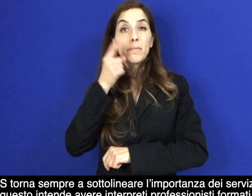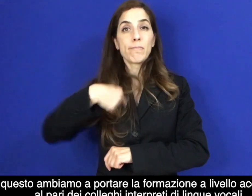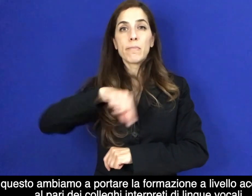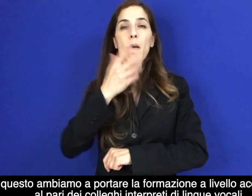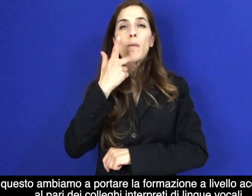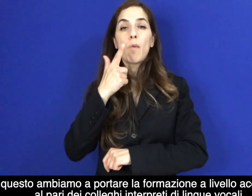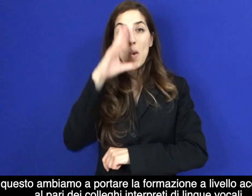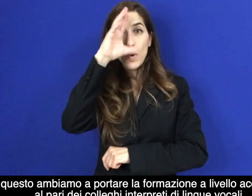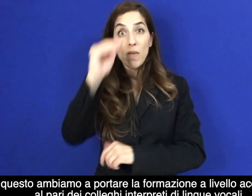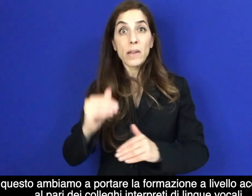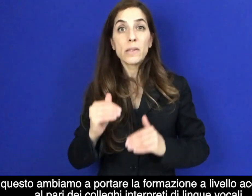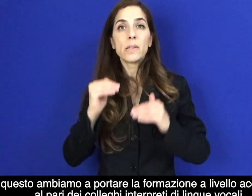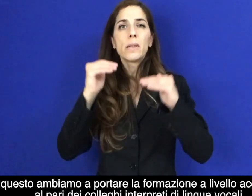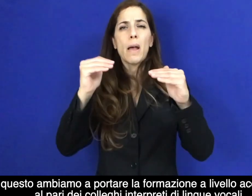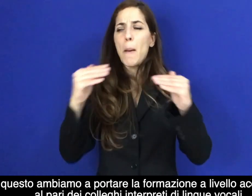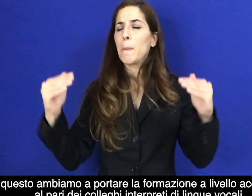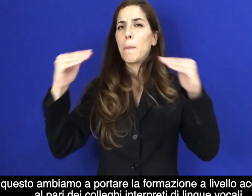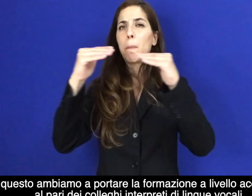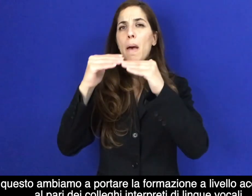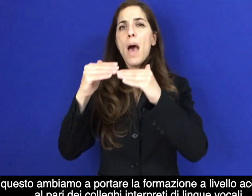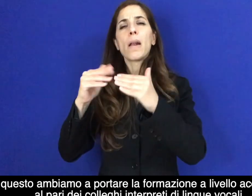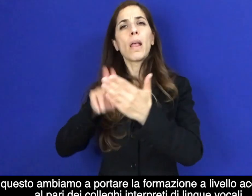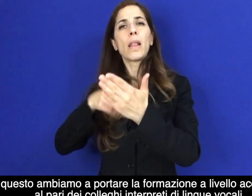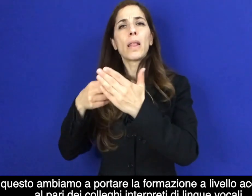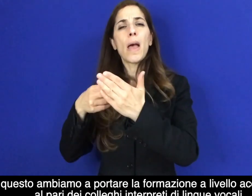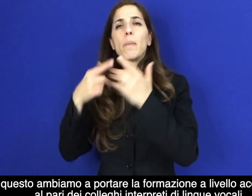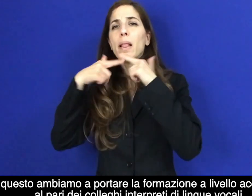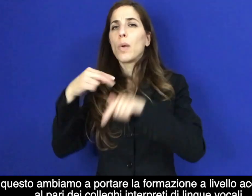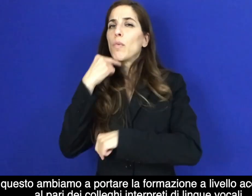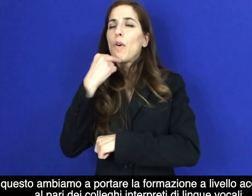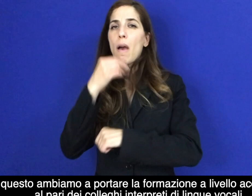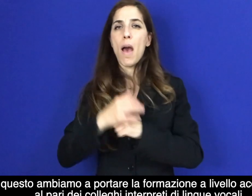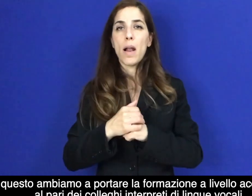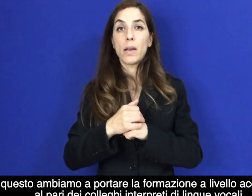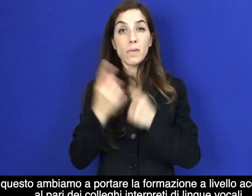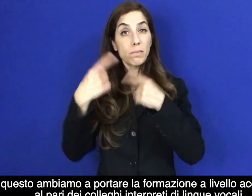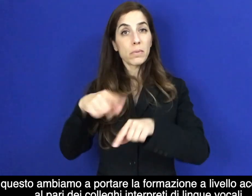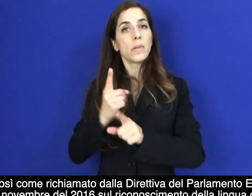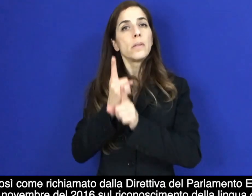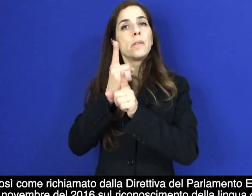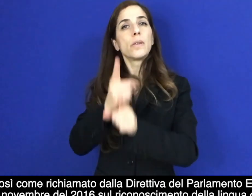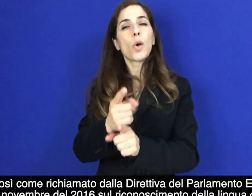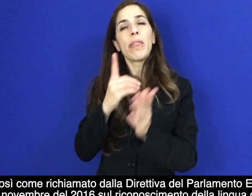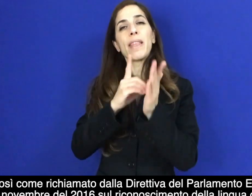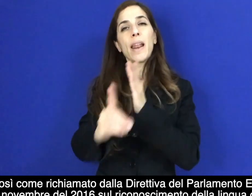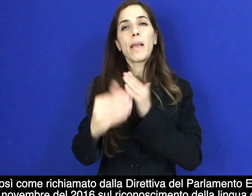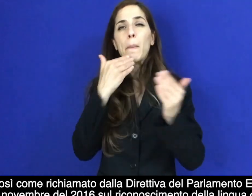per questo andiamo a portare la formazione a livello accademico al pari dei colleghi interpreti di lingue vocali così come richiamato